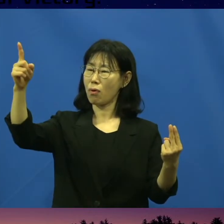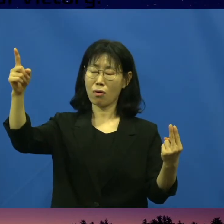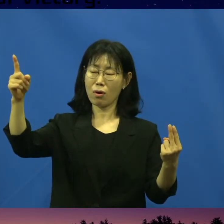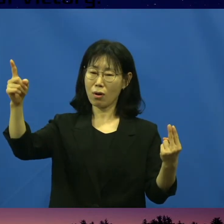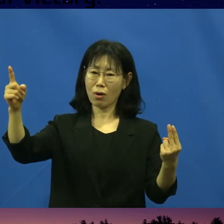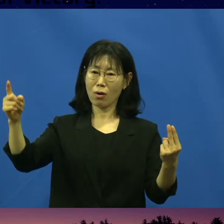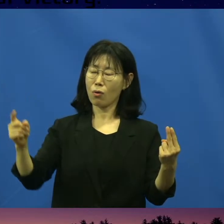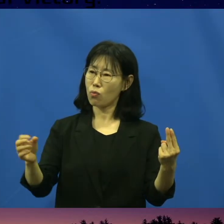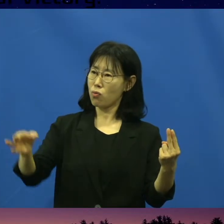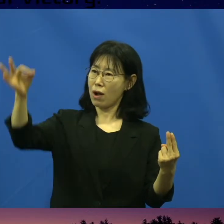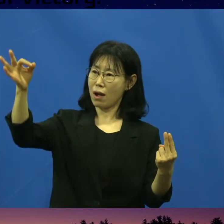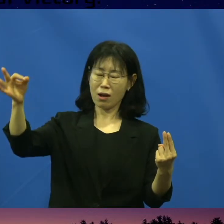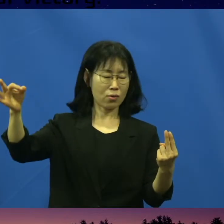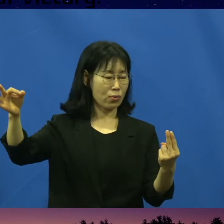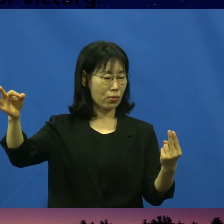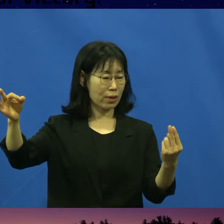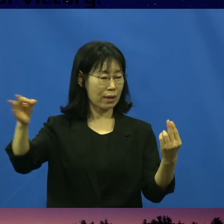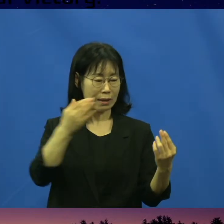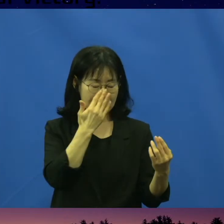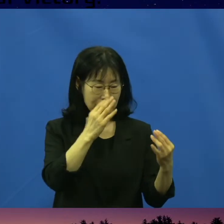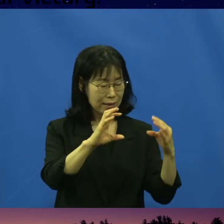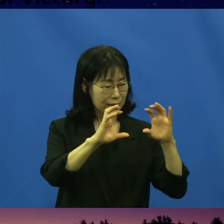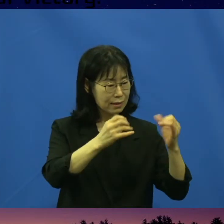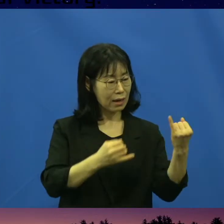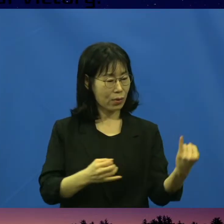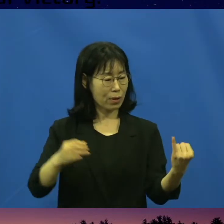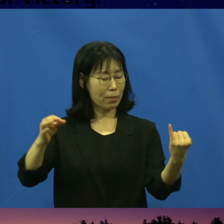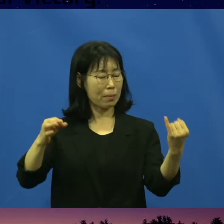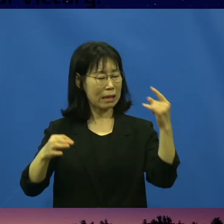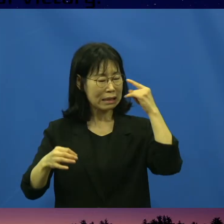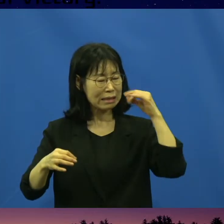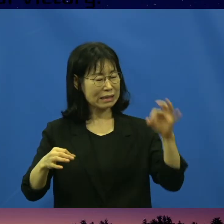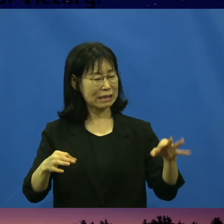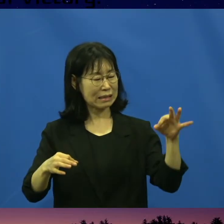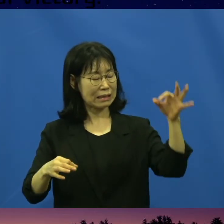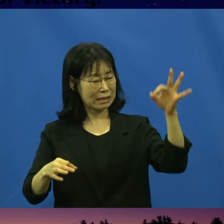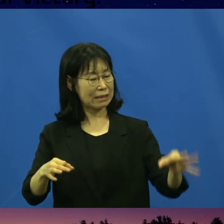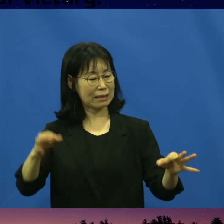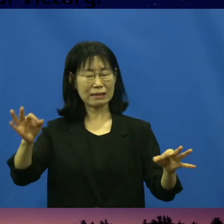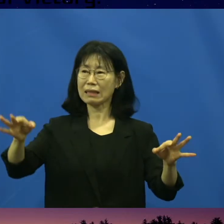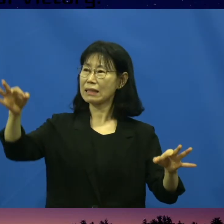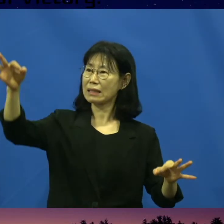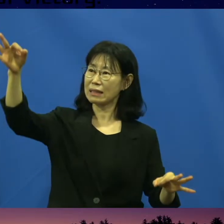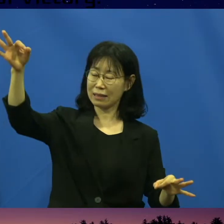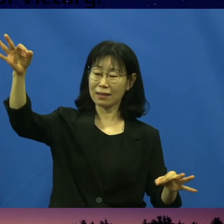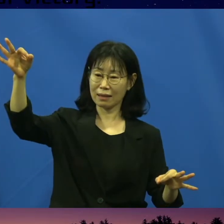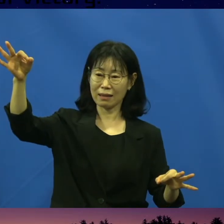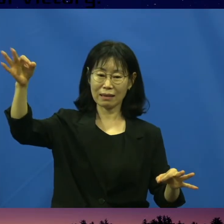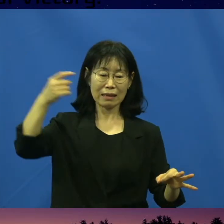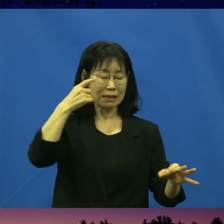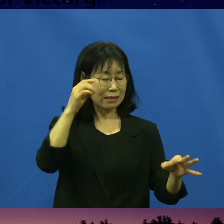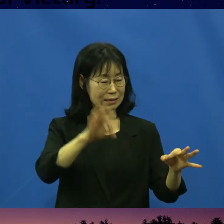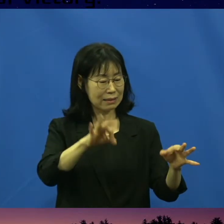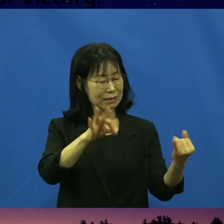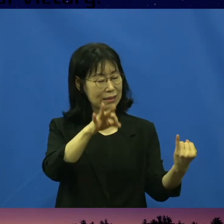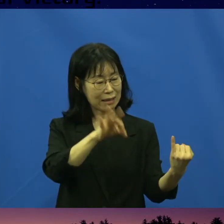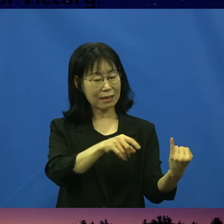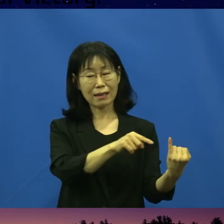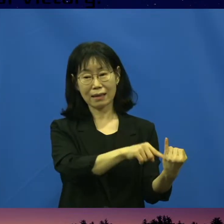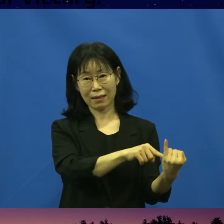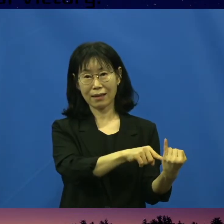비교적. 엄청난 나만, 세상적으로 보면 어린 소녀는 초라하게 이를 데 없는 볼품 없는 포로